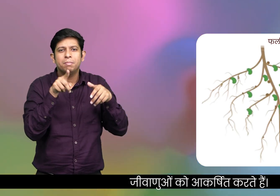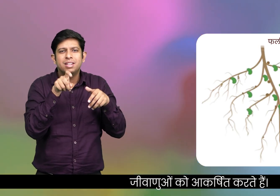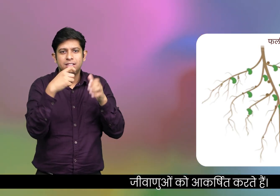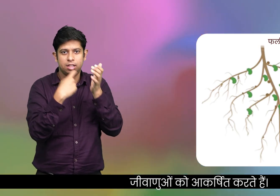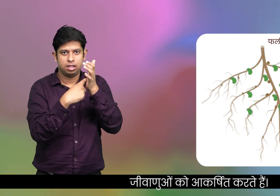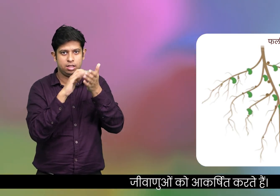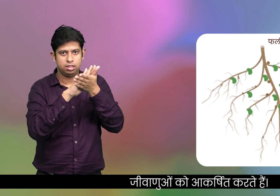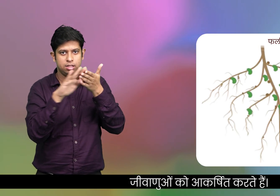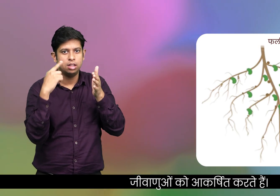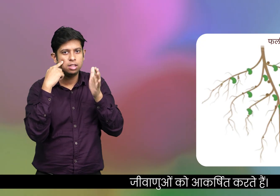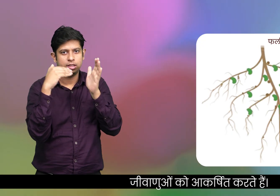हैं।